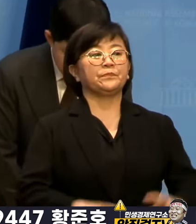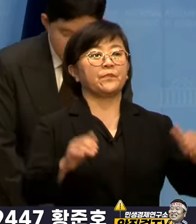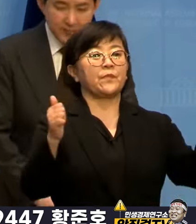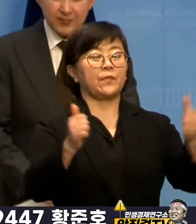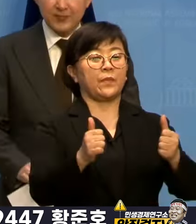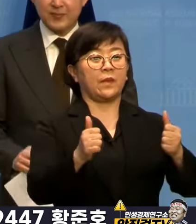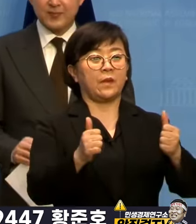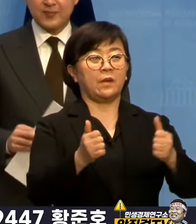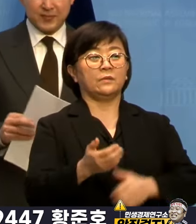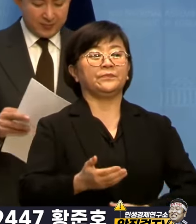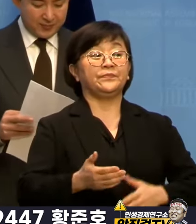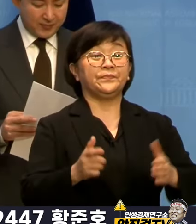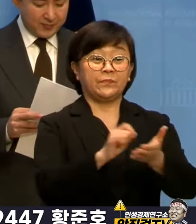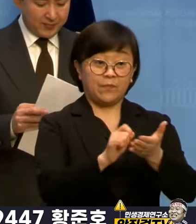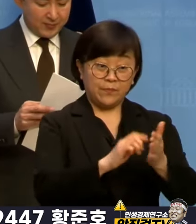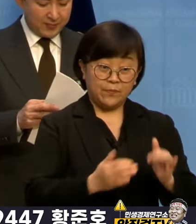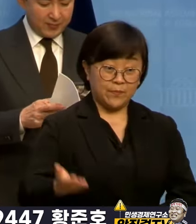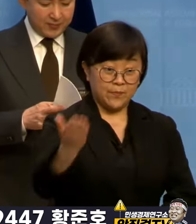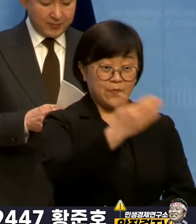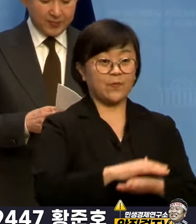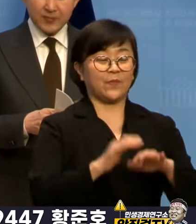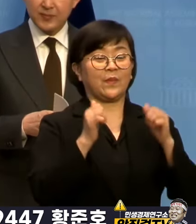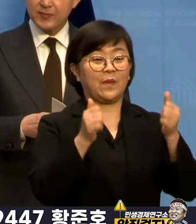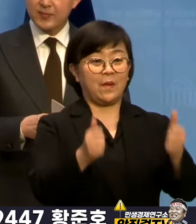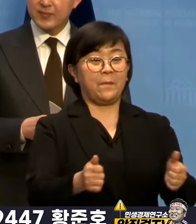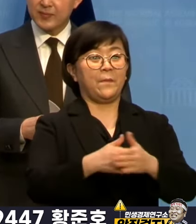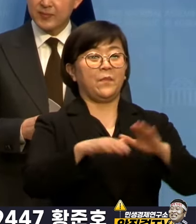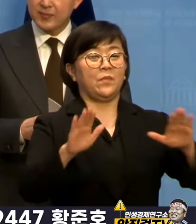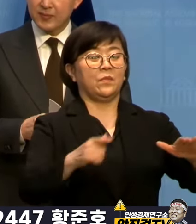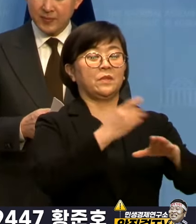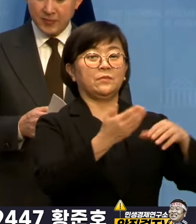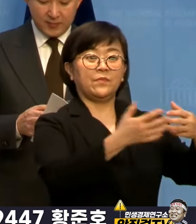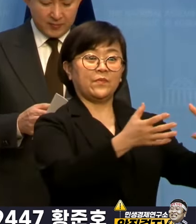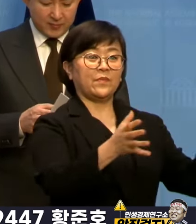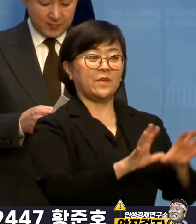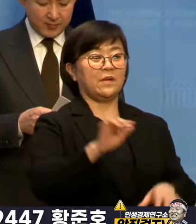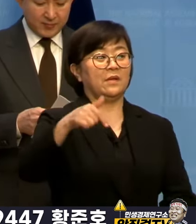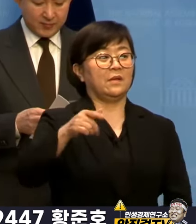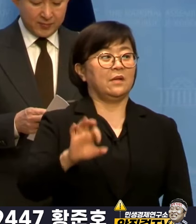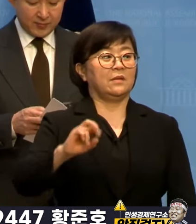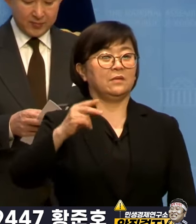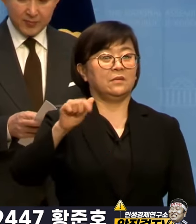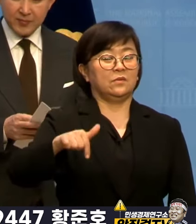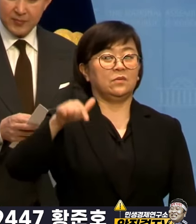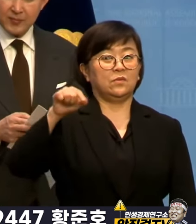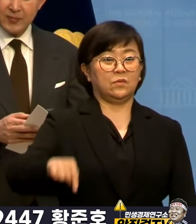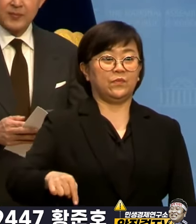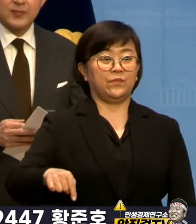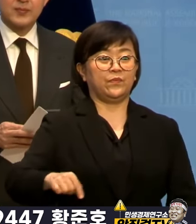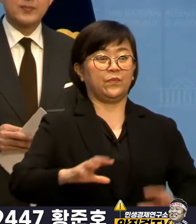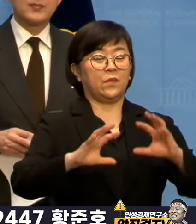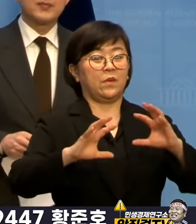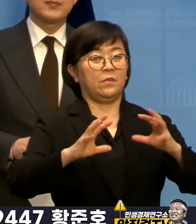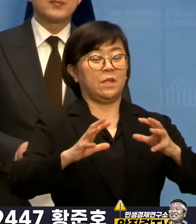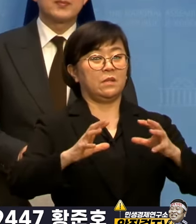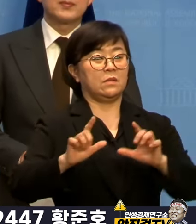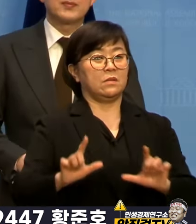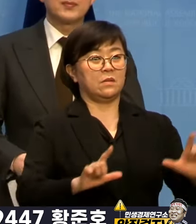국회 출기자 국회 이사장입니다. 오늘 민주당 강득구 의원님, 그리고